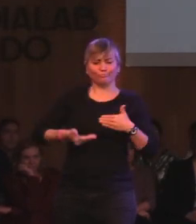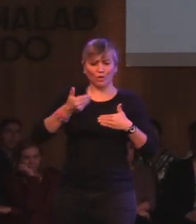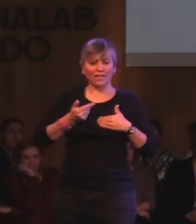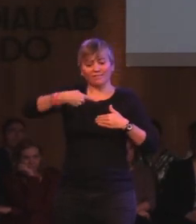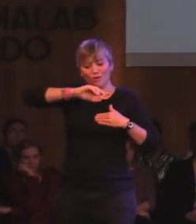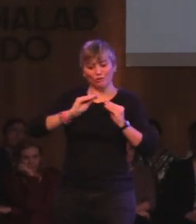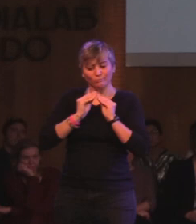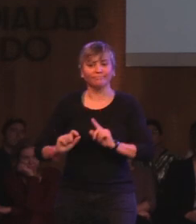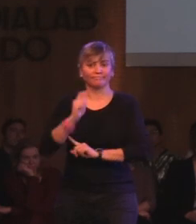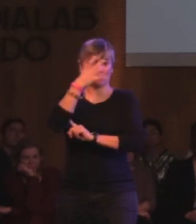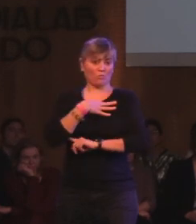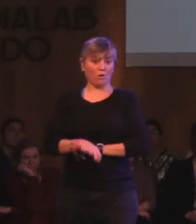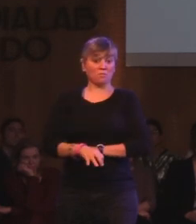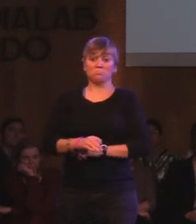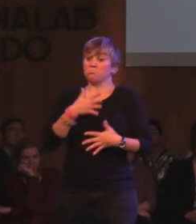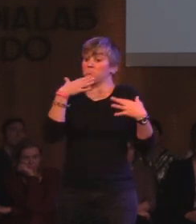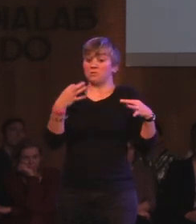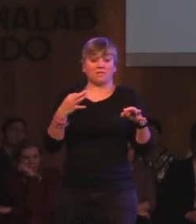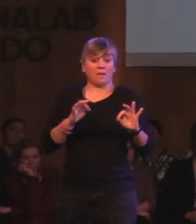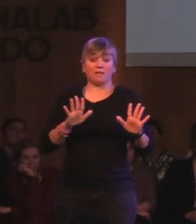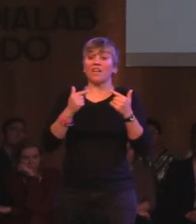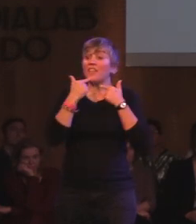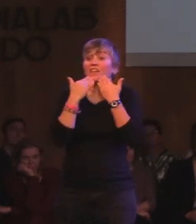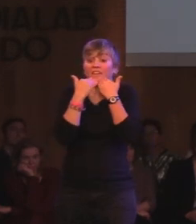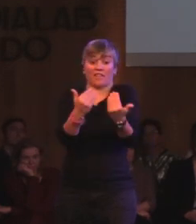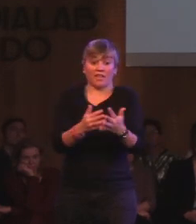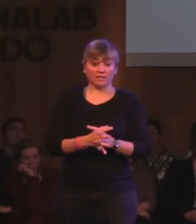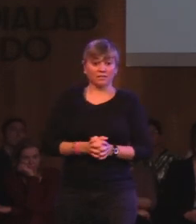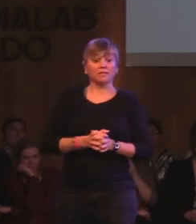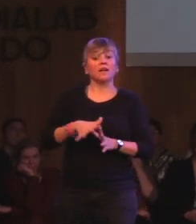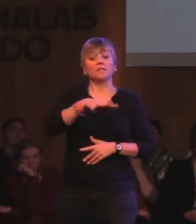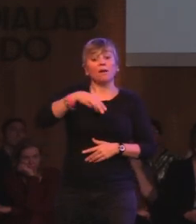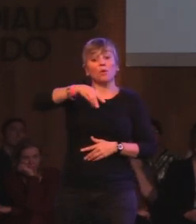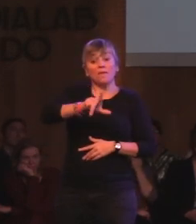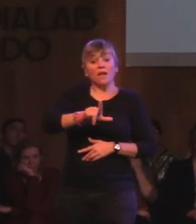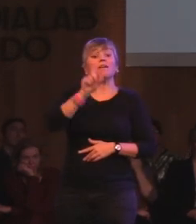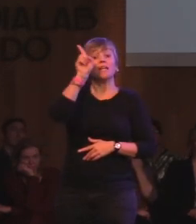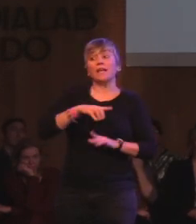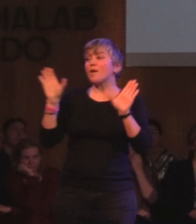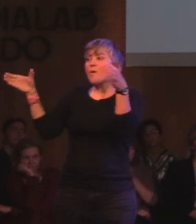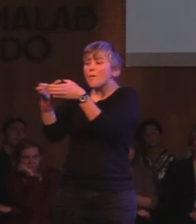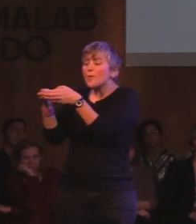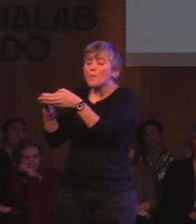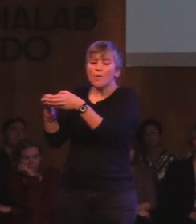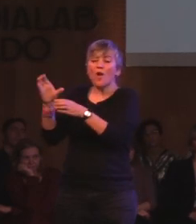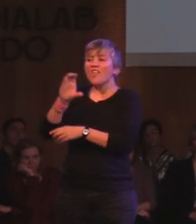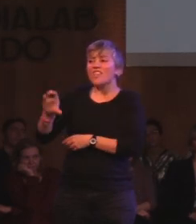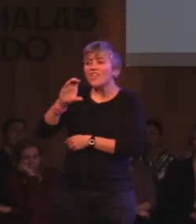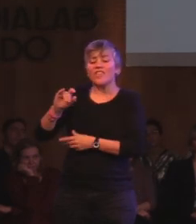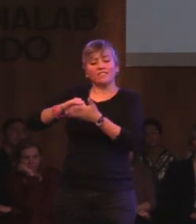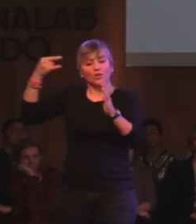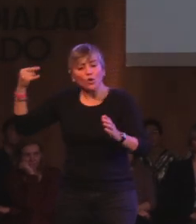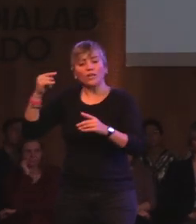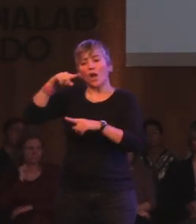proyecto. Y simplemente muchas gracias a Medialab y a todo este gran grupo de ciencia, tecnología